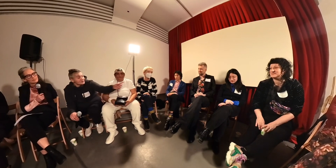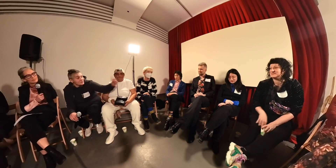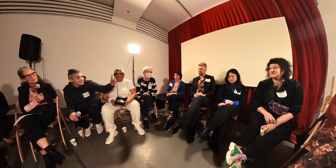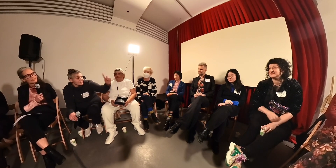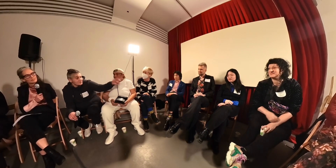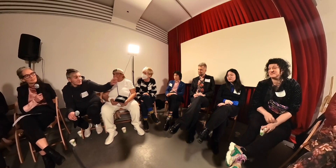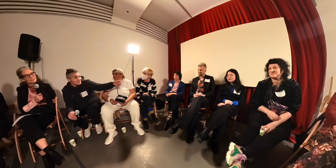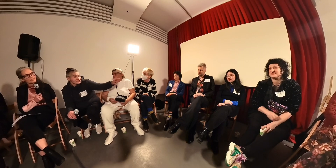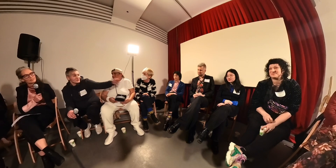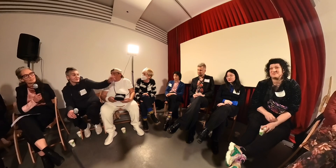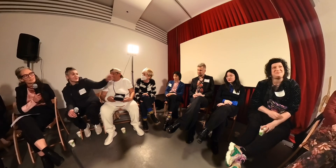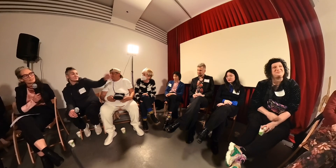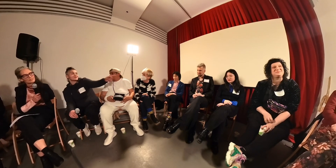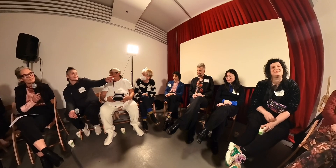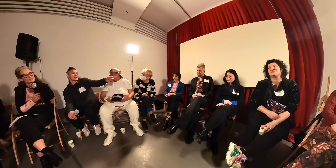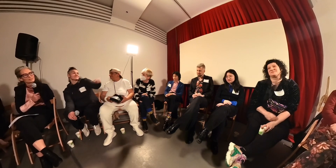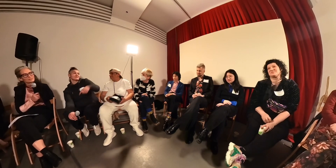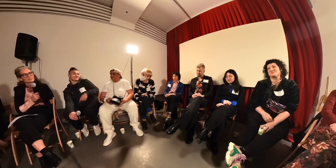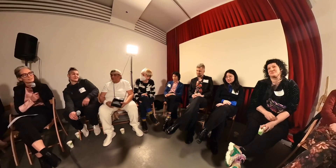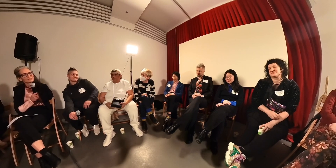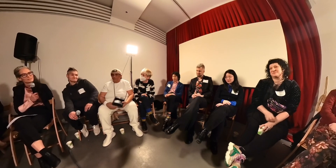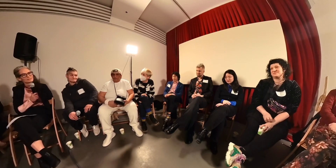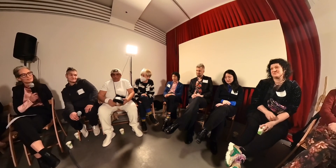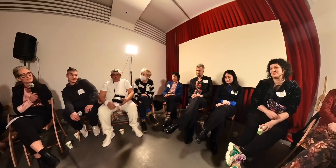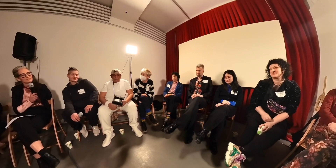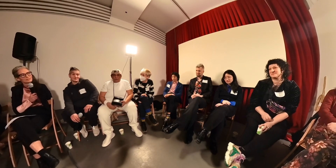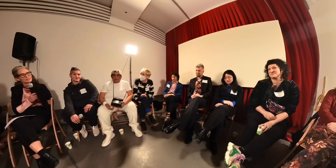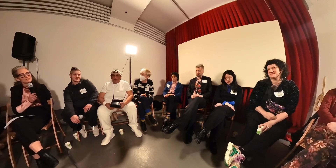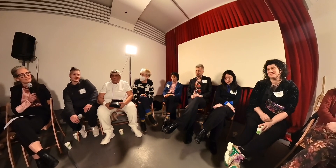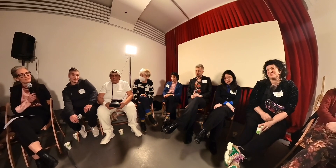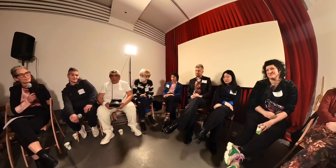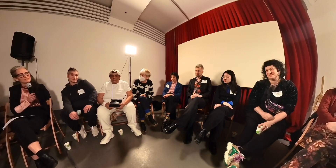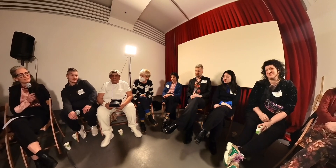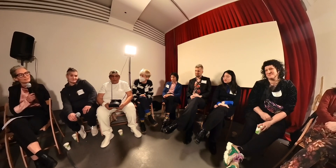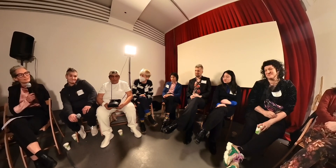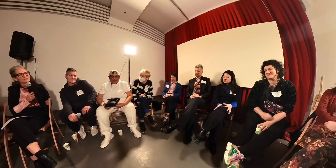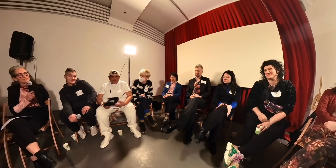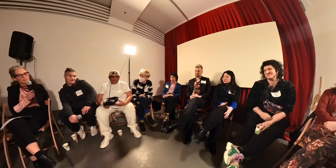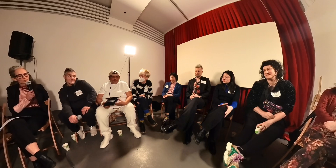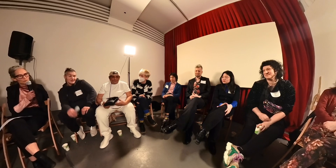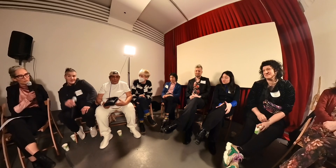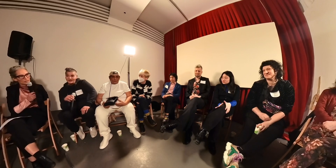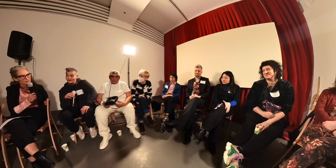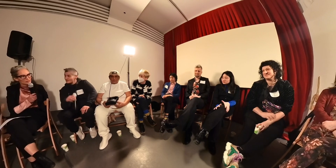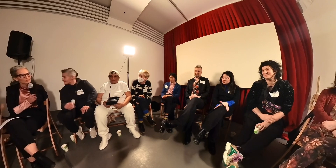Ne, ale k HMP ty byli první, kdo nás jakoby začal nějak vnímat tam. Jo. Co si budeme říkat? Jo, a tam to bylo v těch